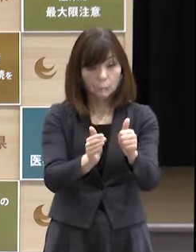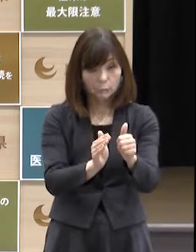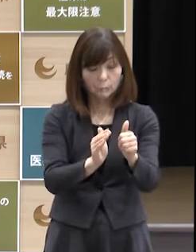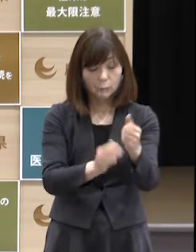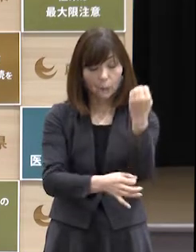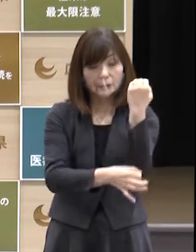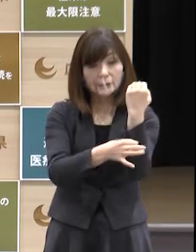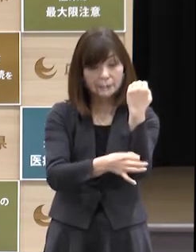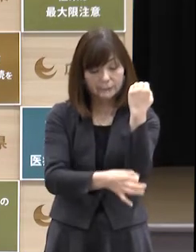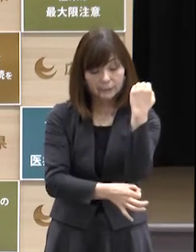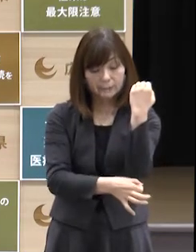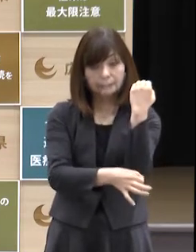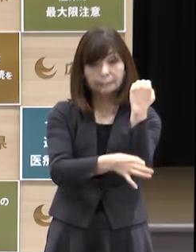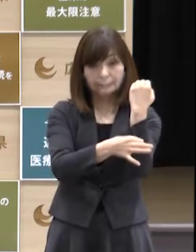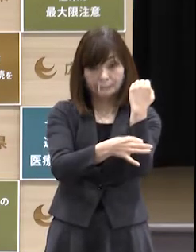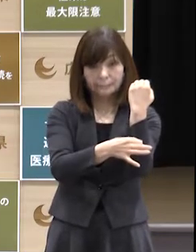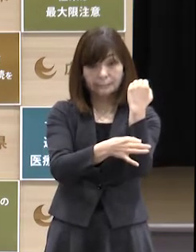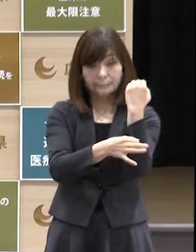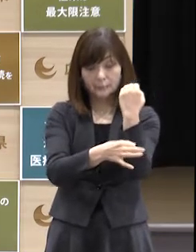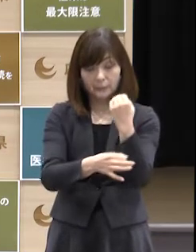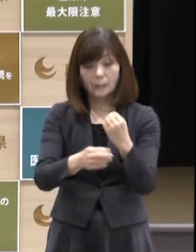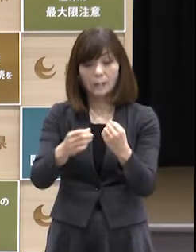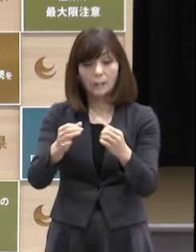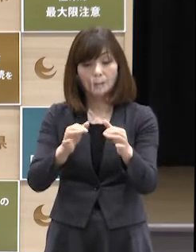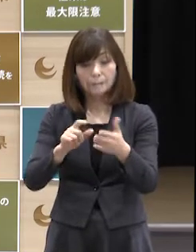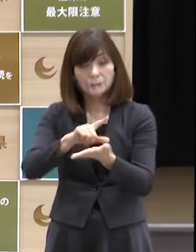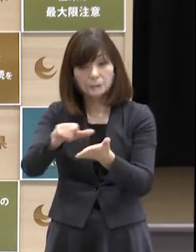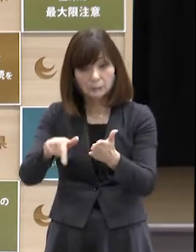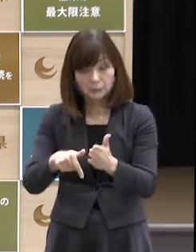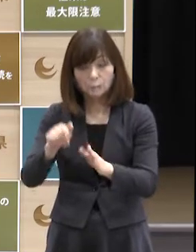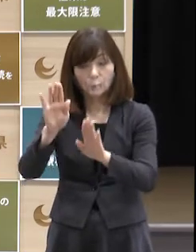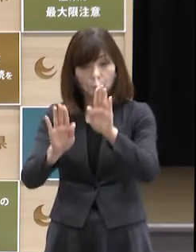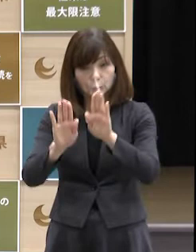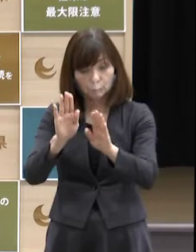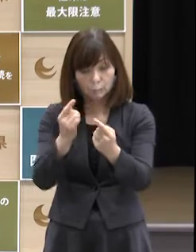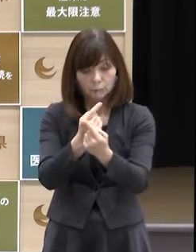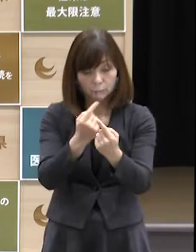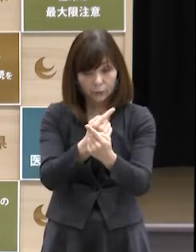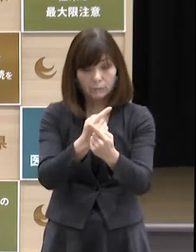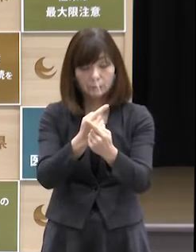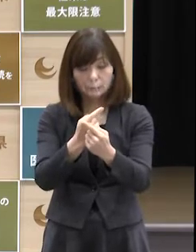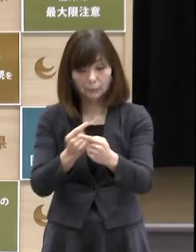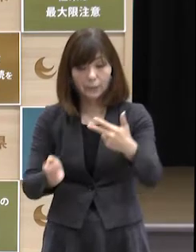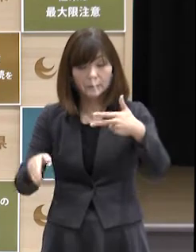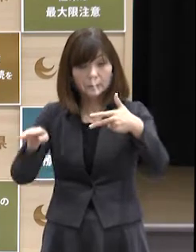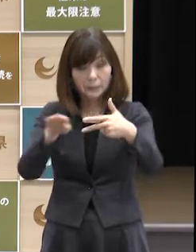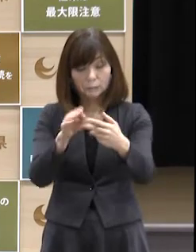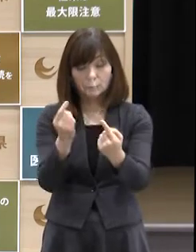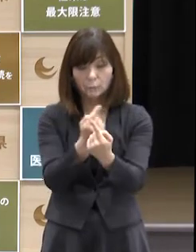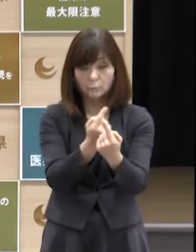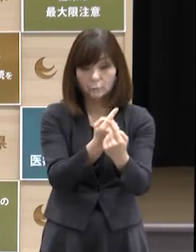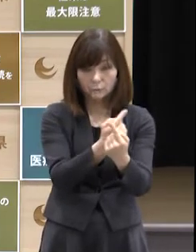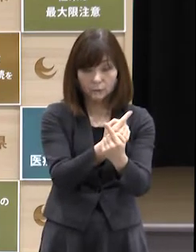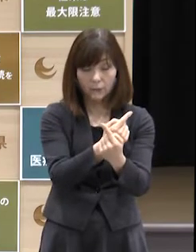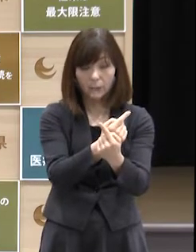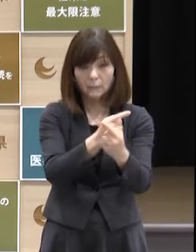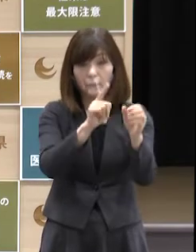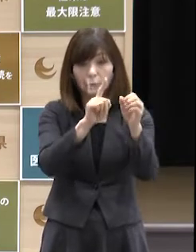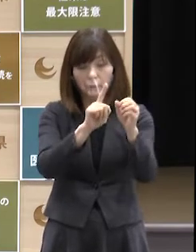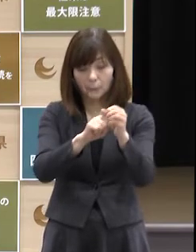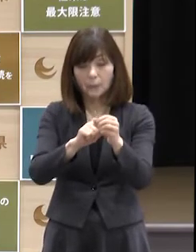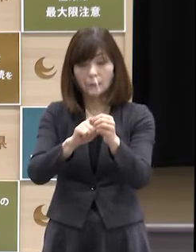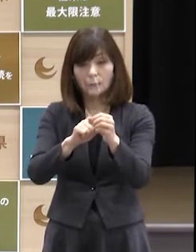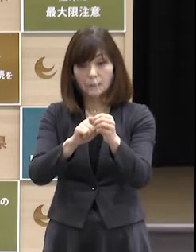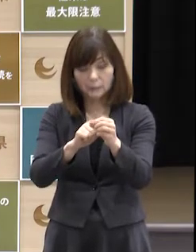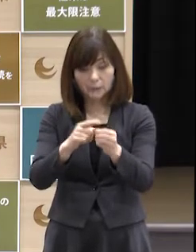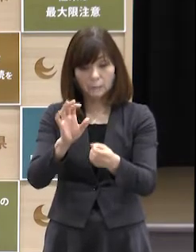伝統的建造物の修理、修理や友テラスの整備などに至っているところであります